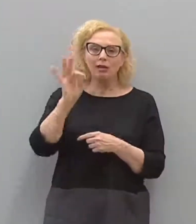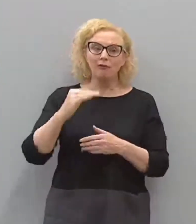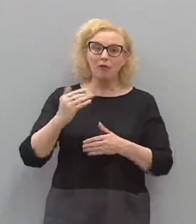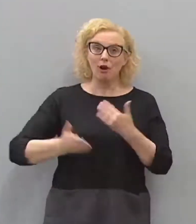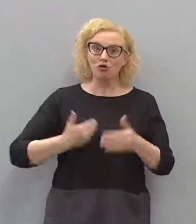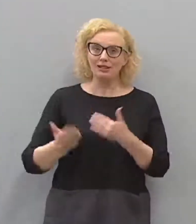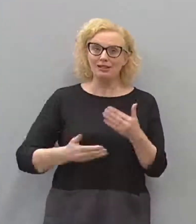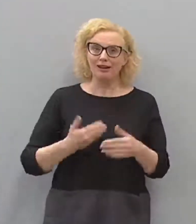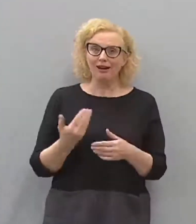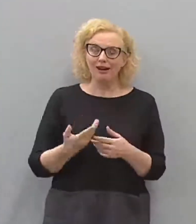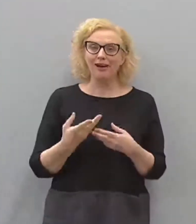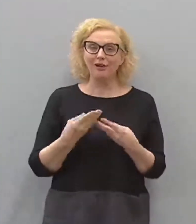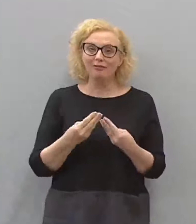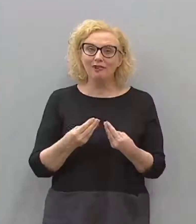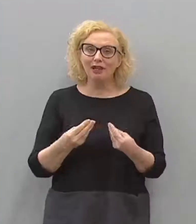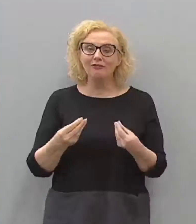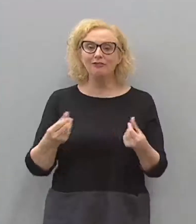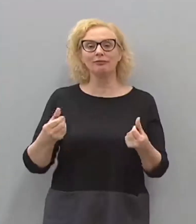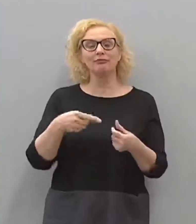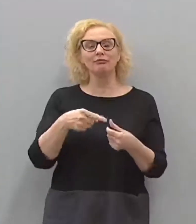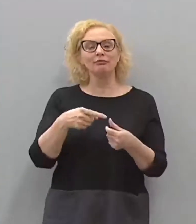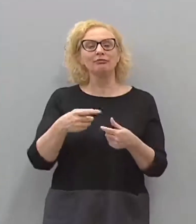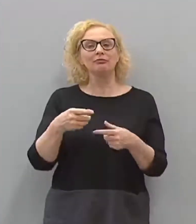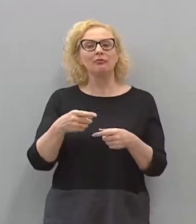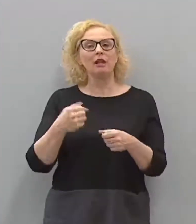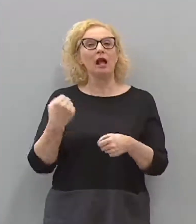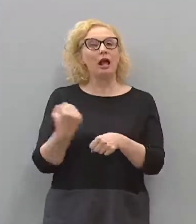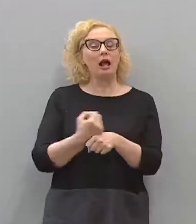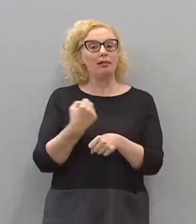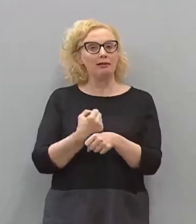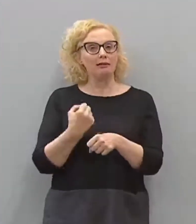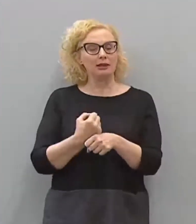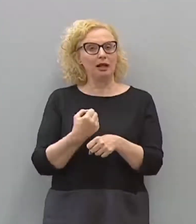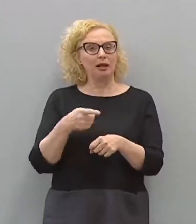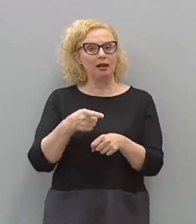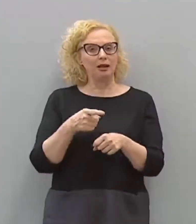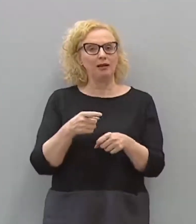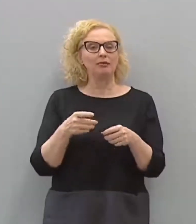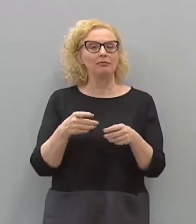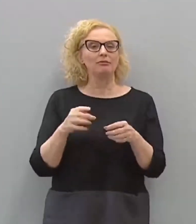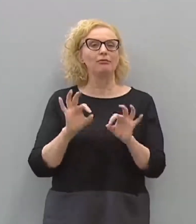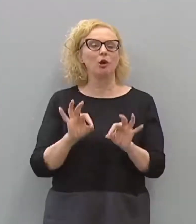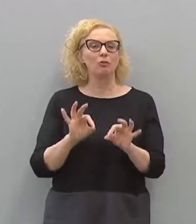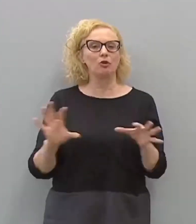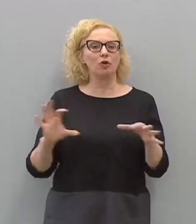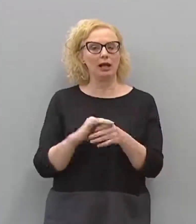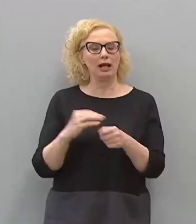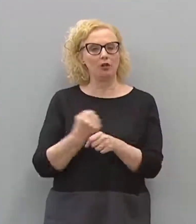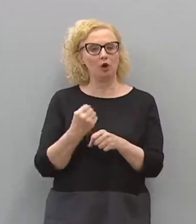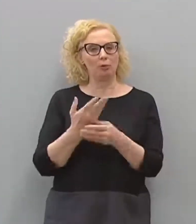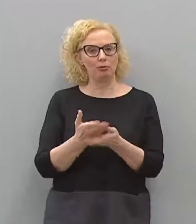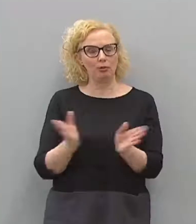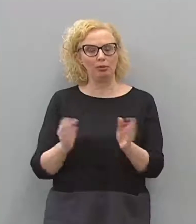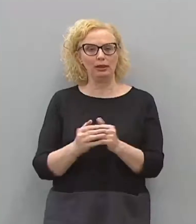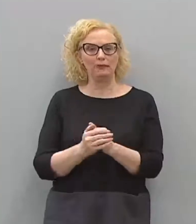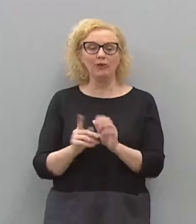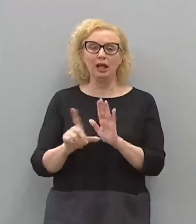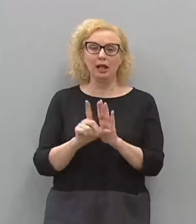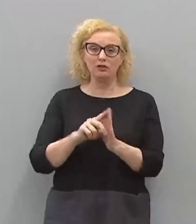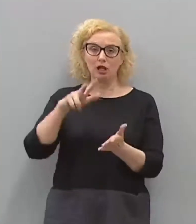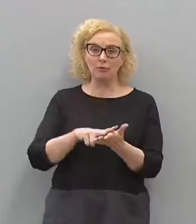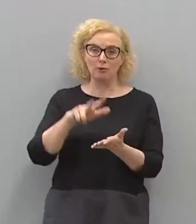ovviamente è possibile e la messa in opera la messa in cantiere delle opere pubbliche questa legge approvata